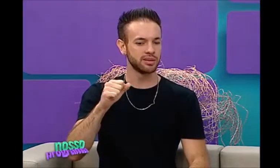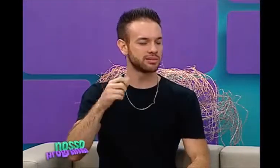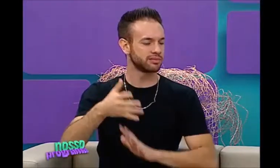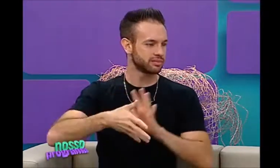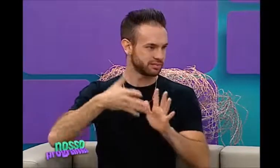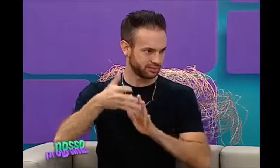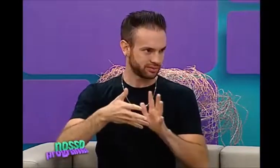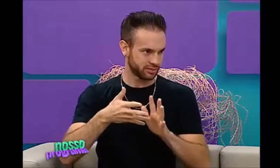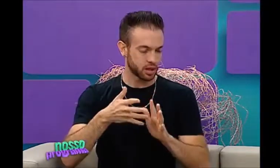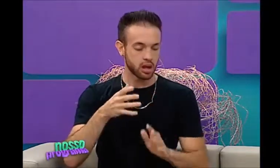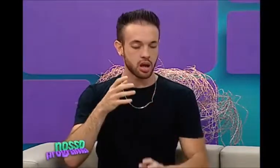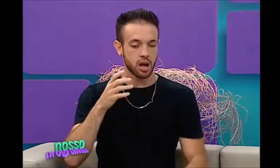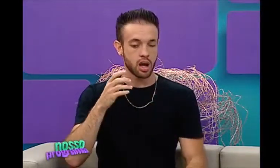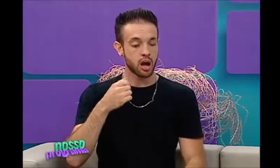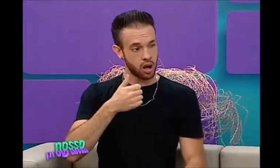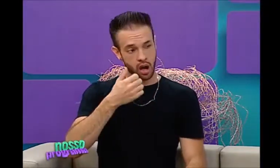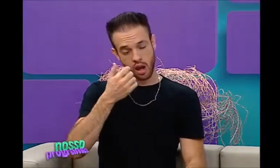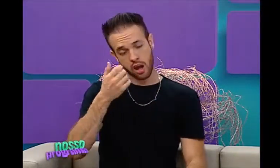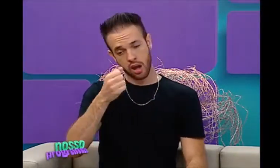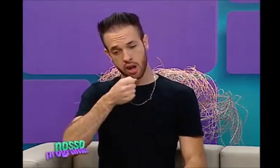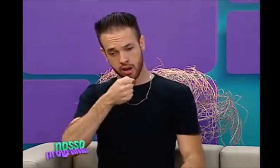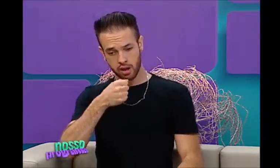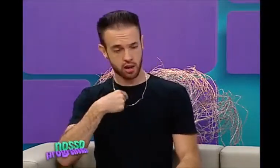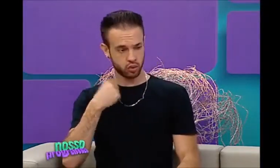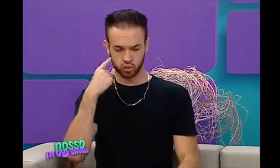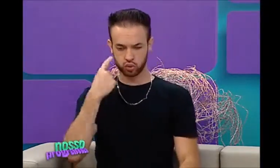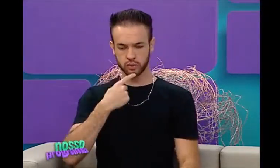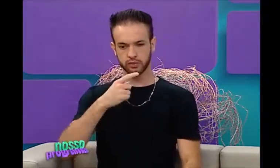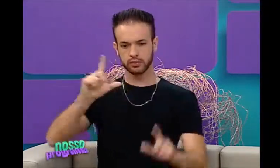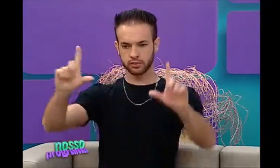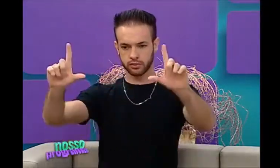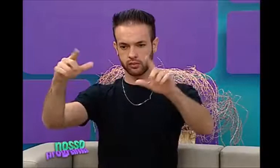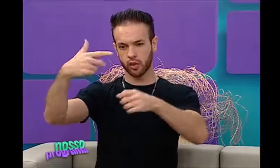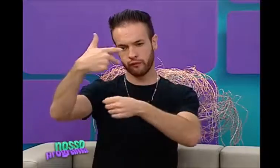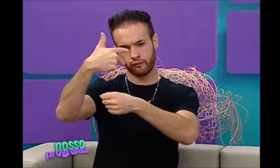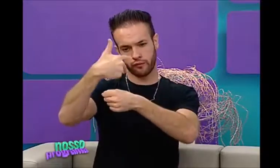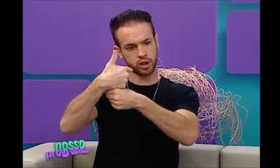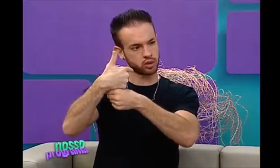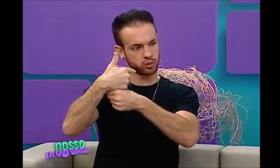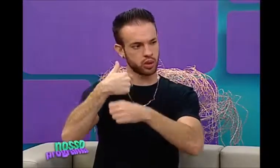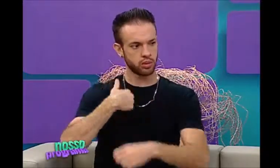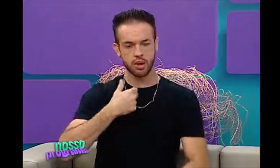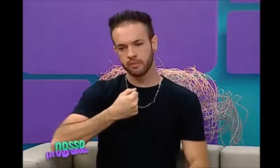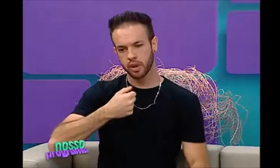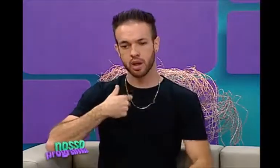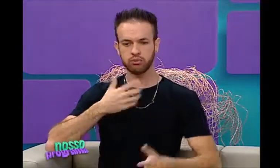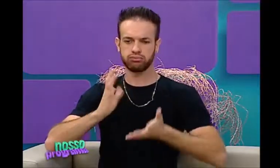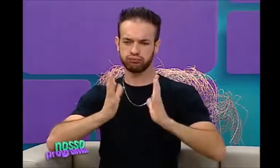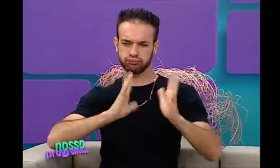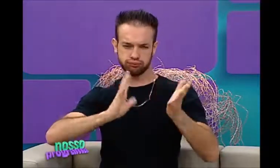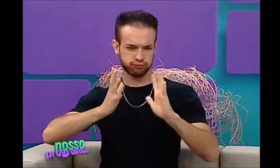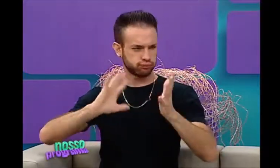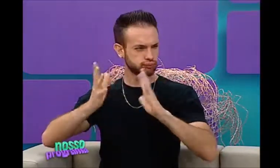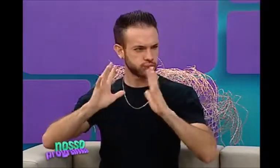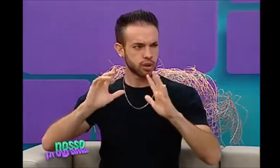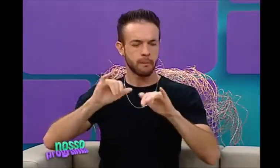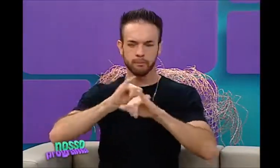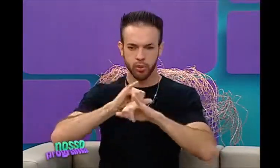acontecendo no Brasil? E ele tem uma língua própria dele, né? Nós temos uma língua própria para nós. Aí é legal, por exemplo, o surdo fica na frente